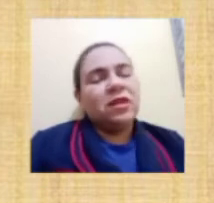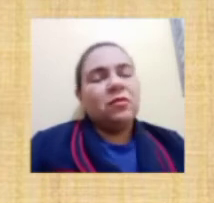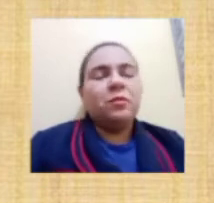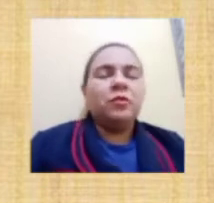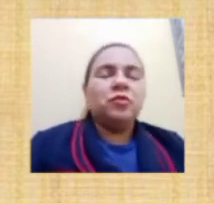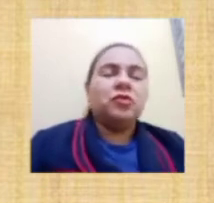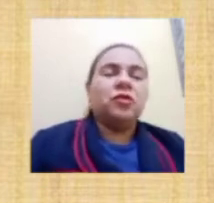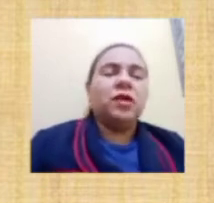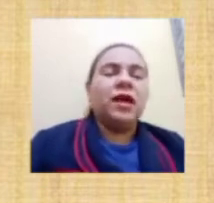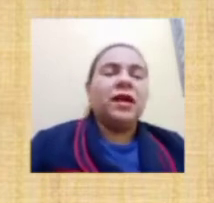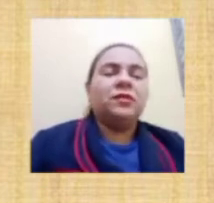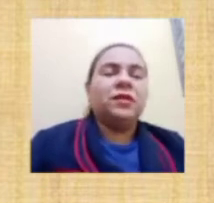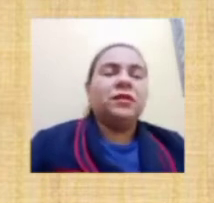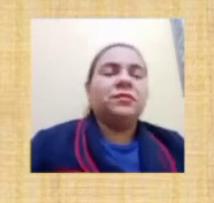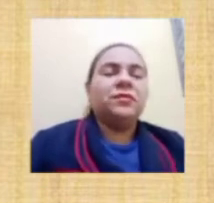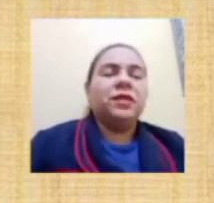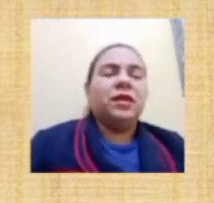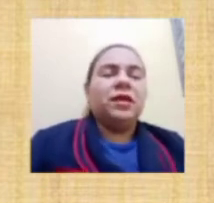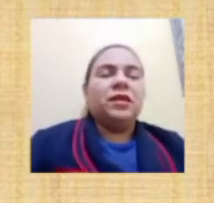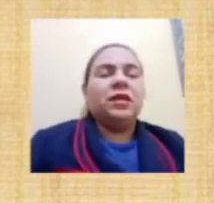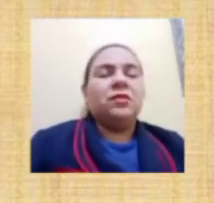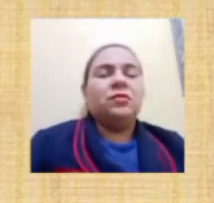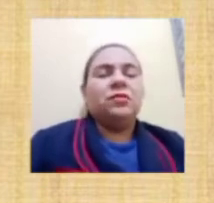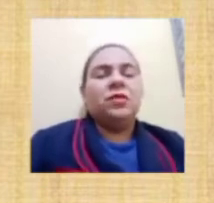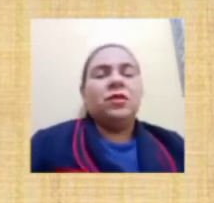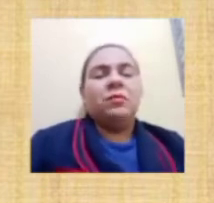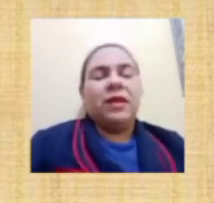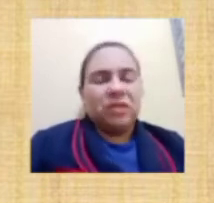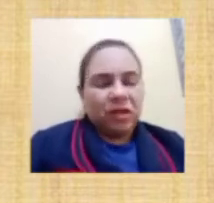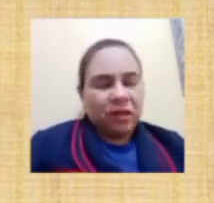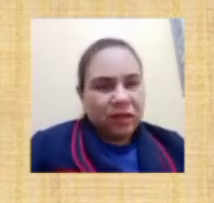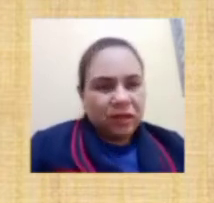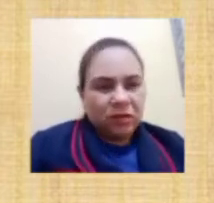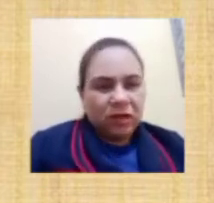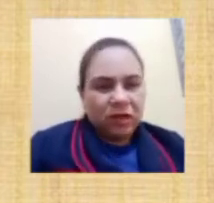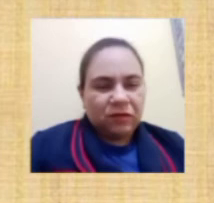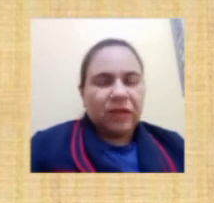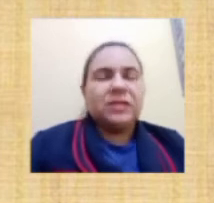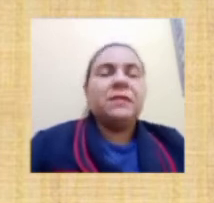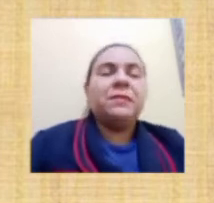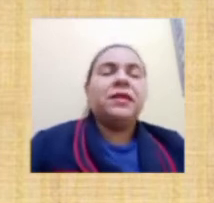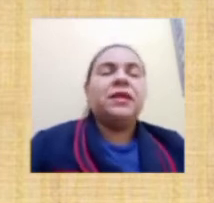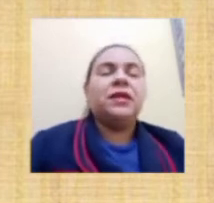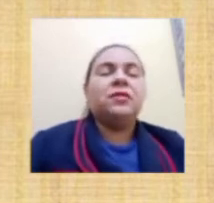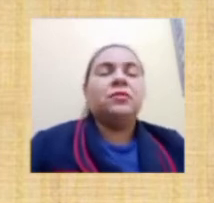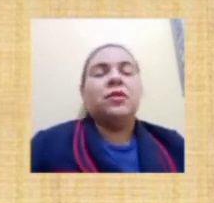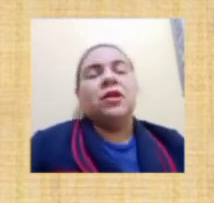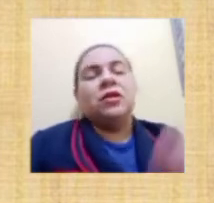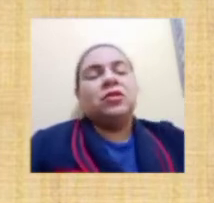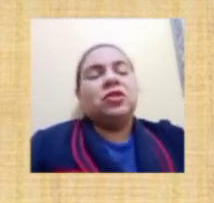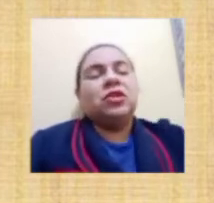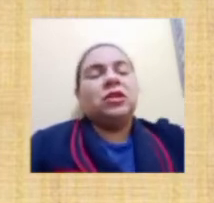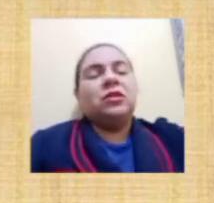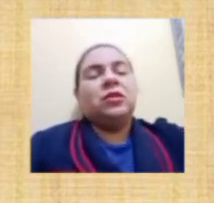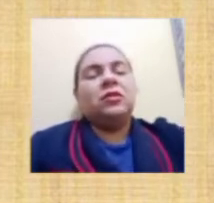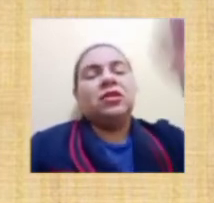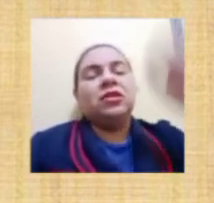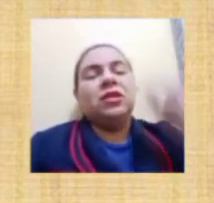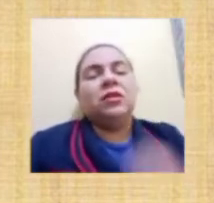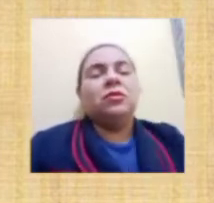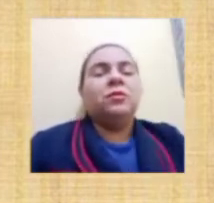Então, quando nós formos tirarmos aí de dentro do parênteses, tá? Os números, os sinais